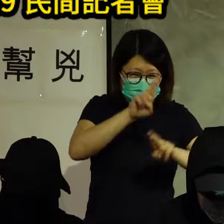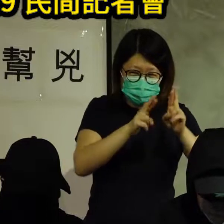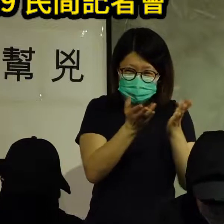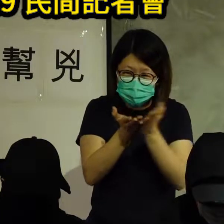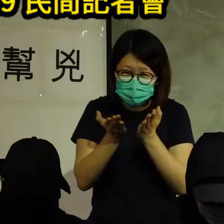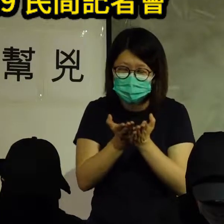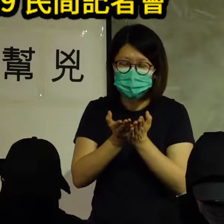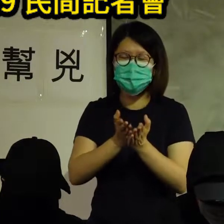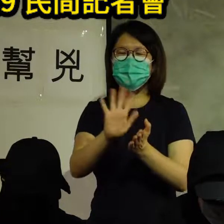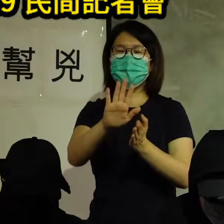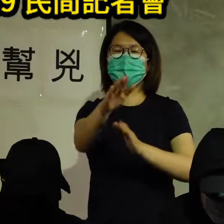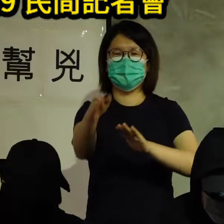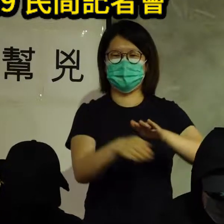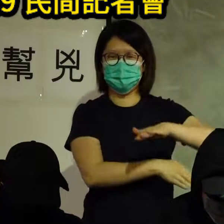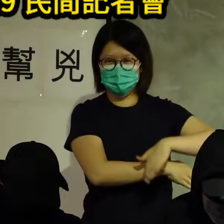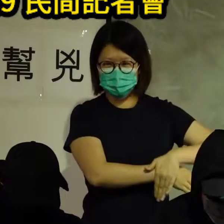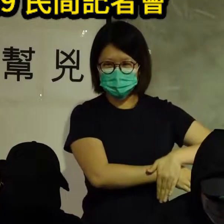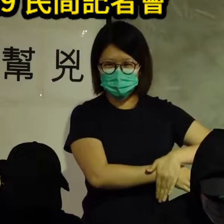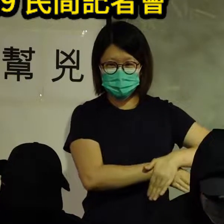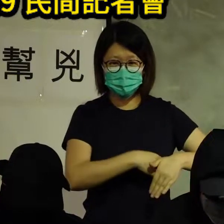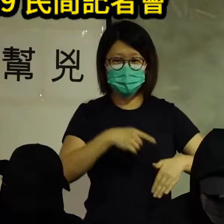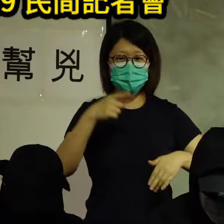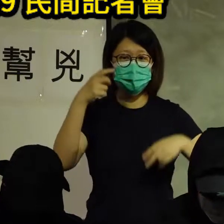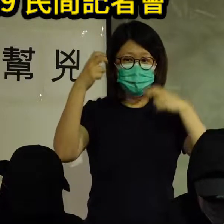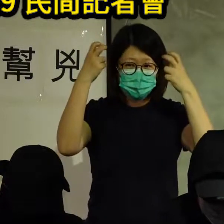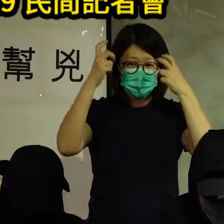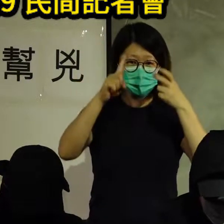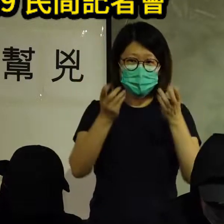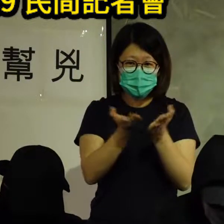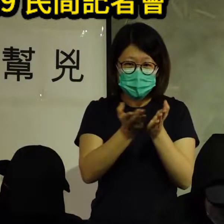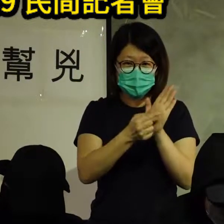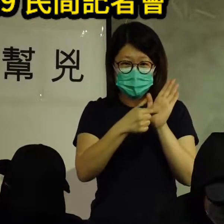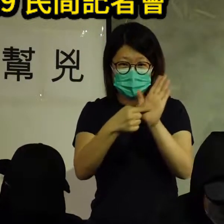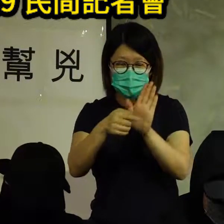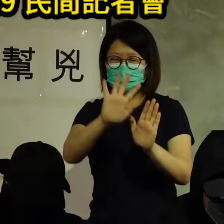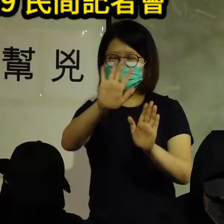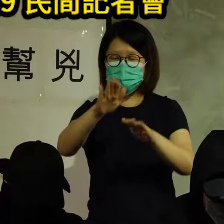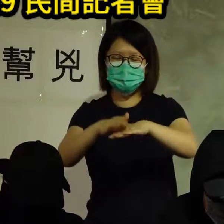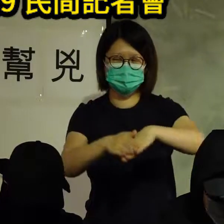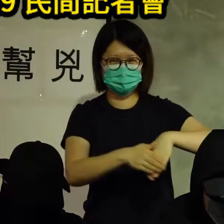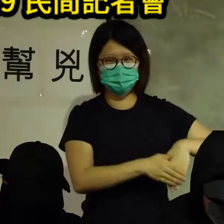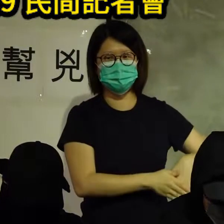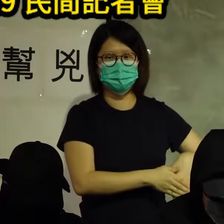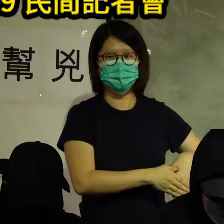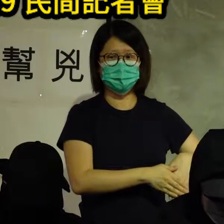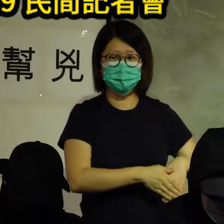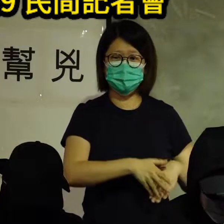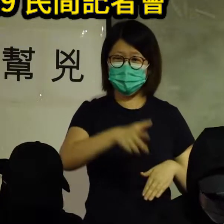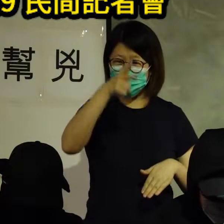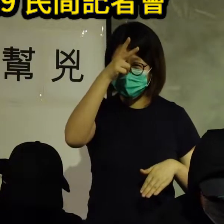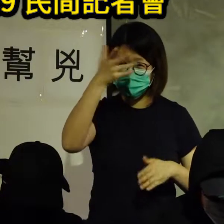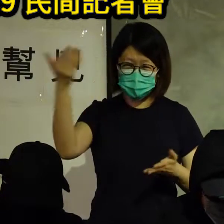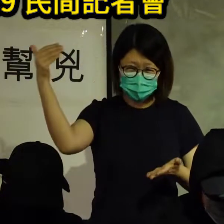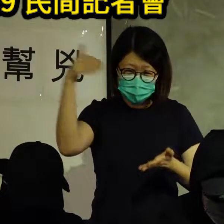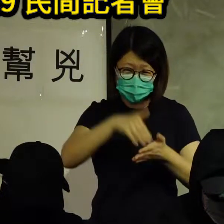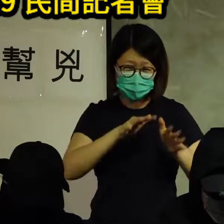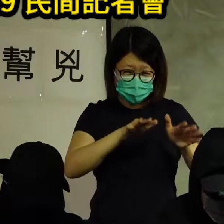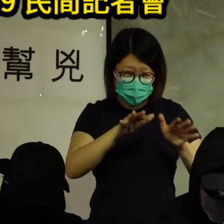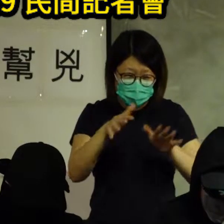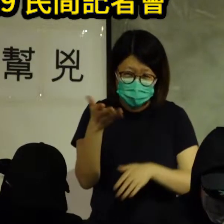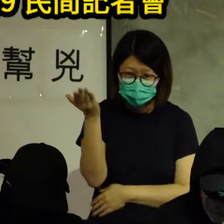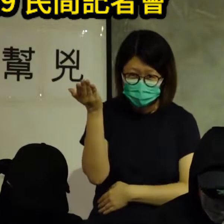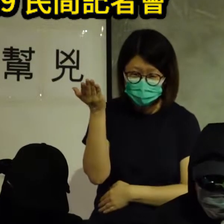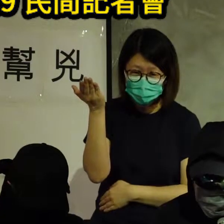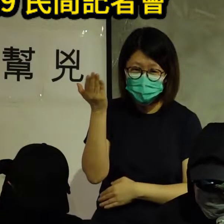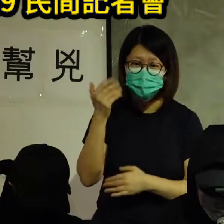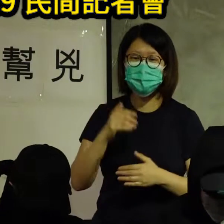17年前我們守過一仗17年後即使惡法重臨相信香港人